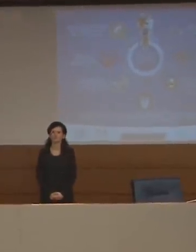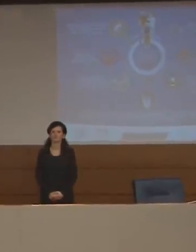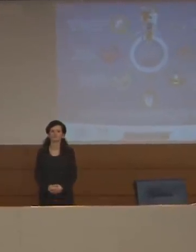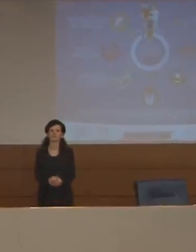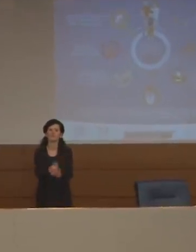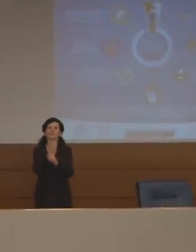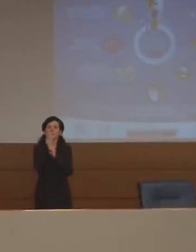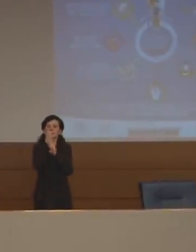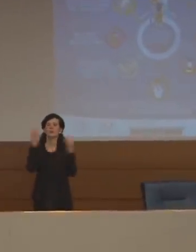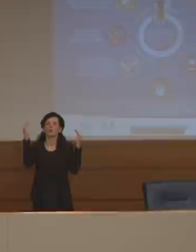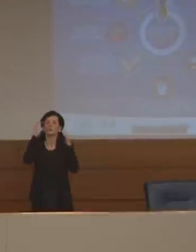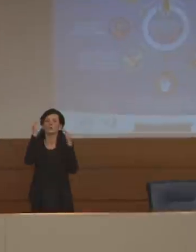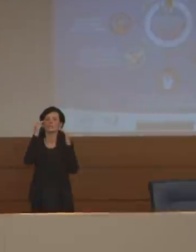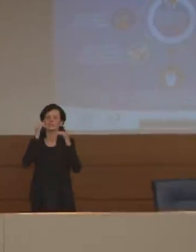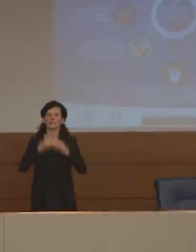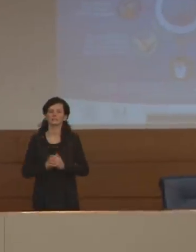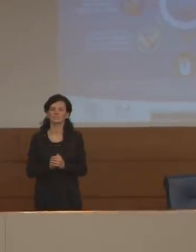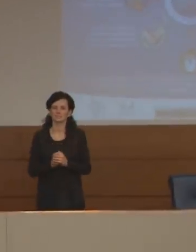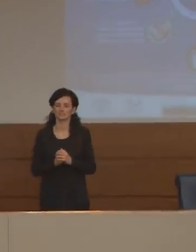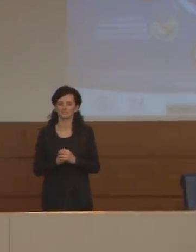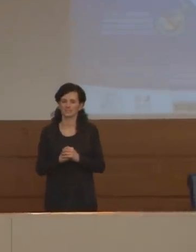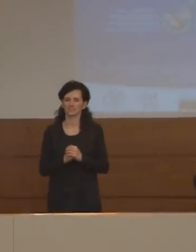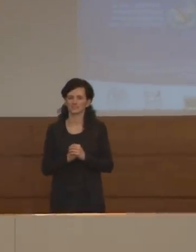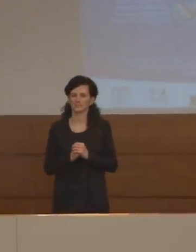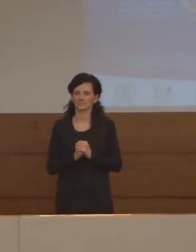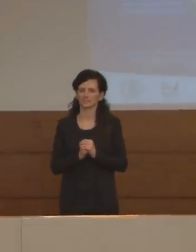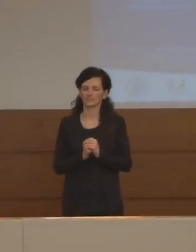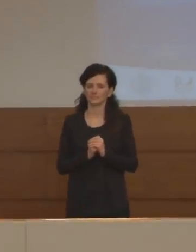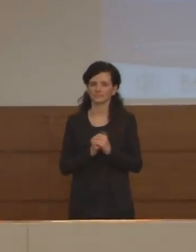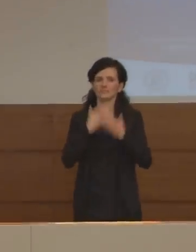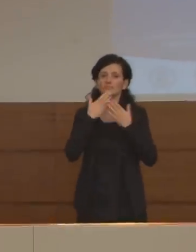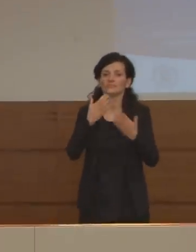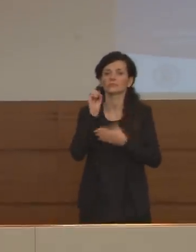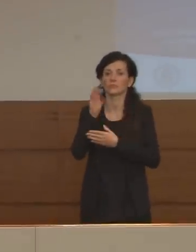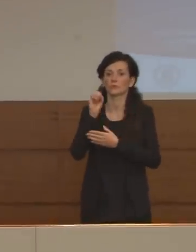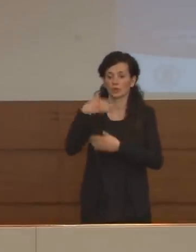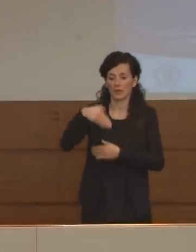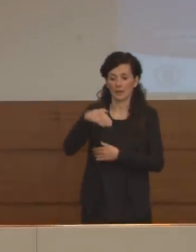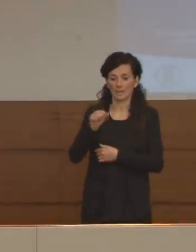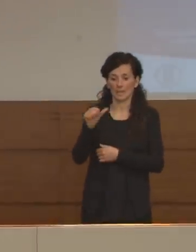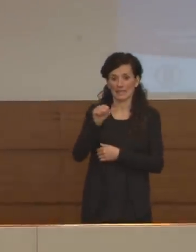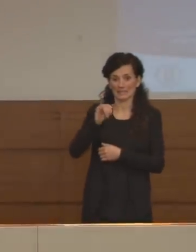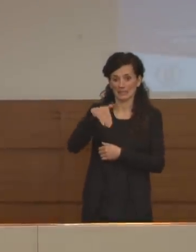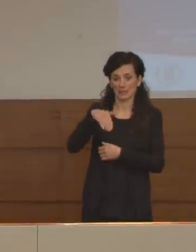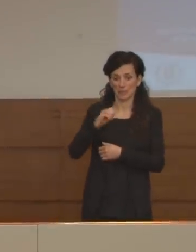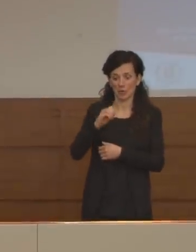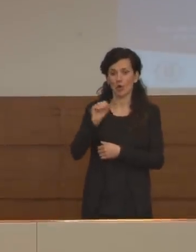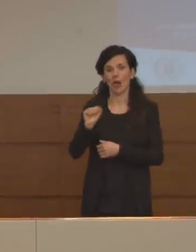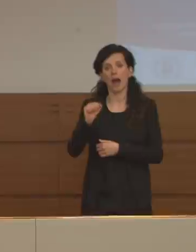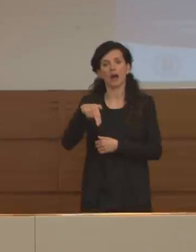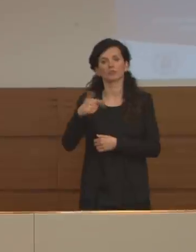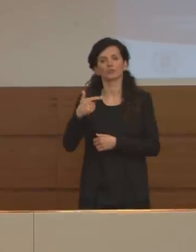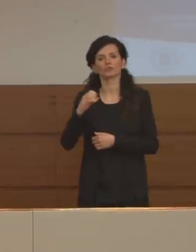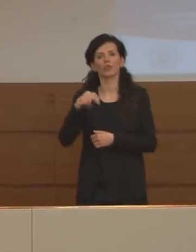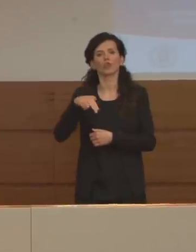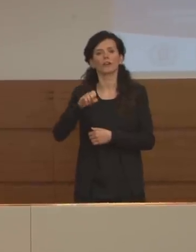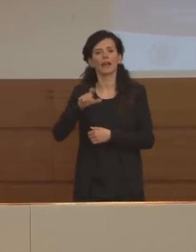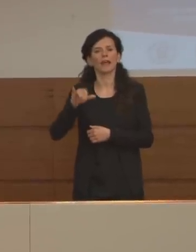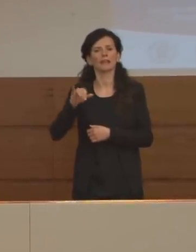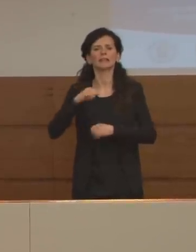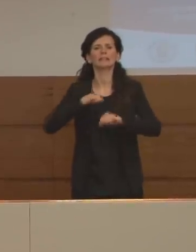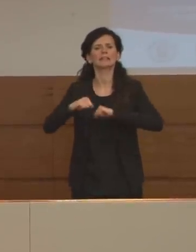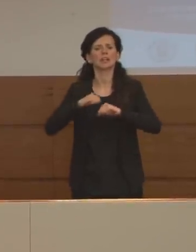buonasera intanto ringrazio il professor massimo antonelli che il direttore del